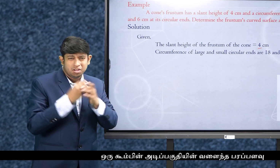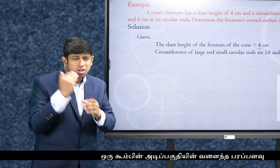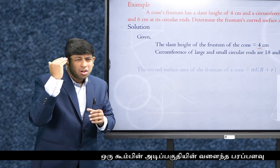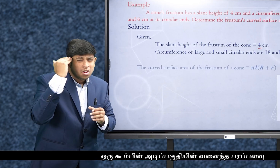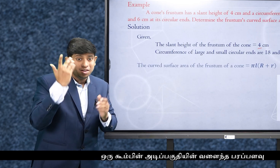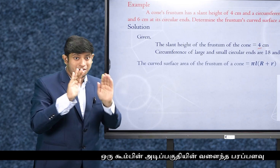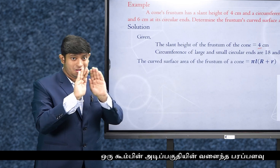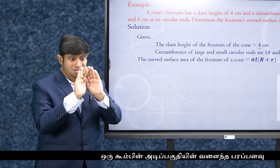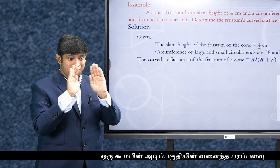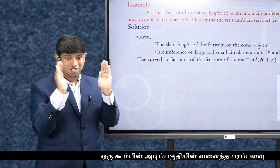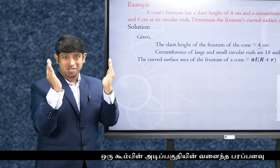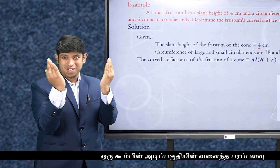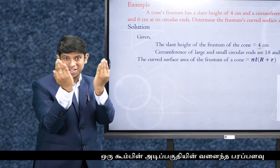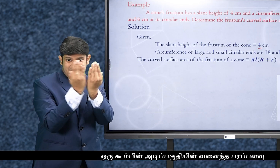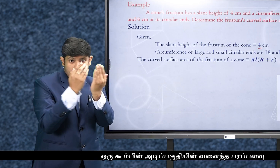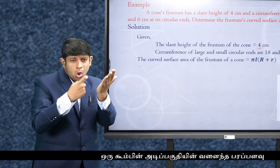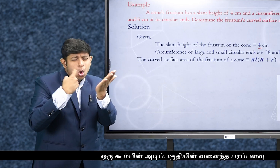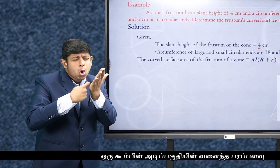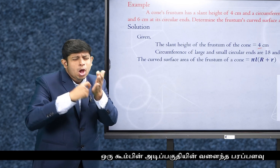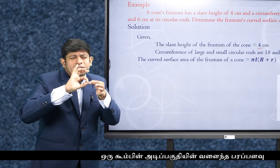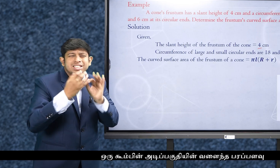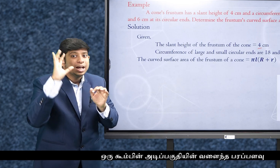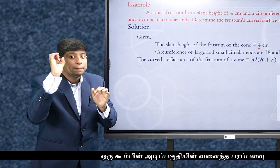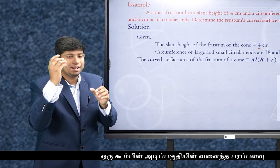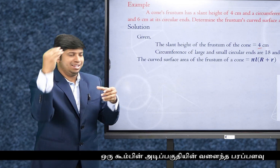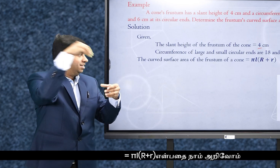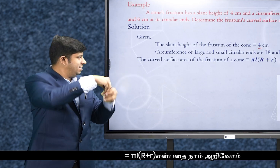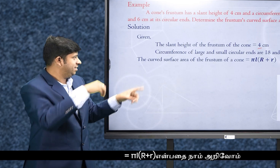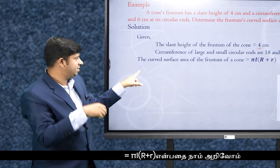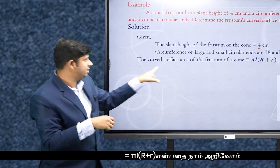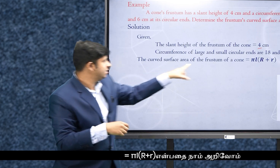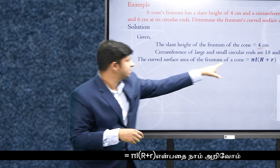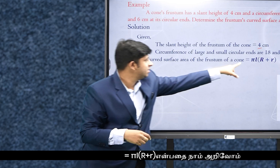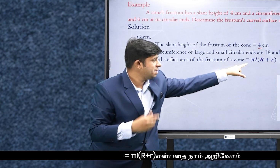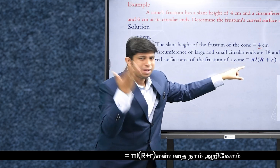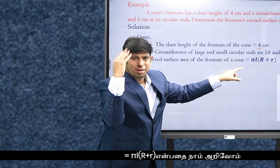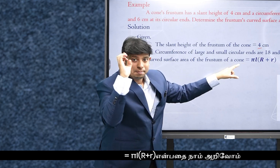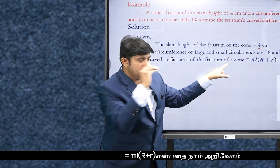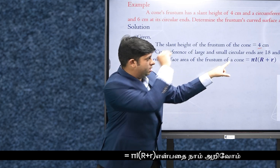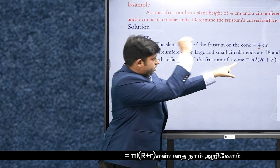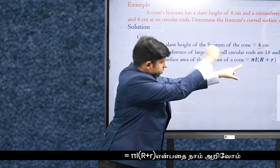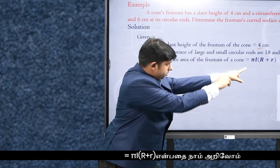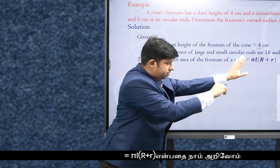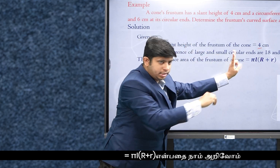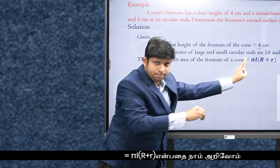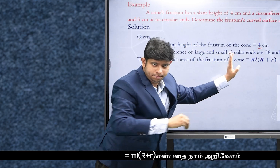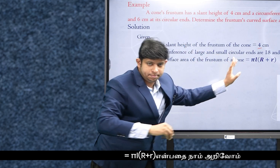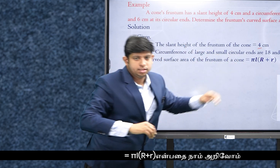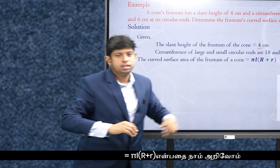ஒரு கூம்பின் அடிகண்டத்தின் வளைந்த பரப்பளவு ஈடு பை எல் அடைப்புக்குறிக்குள் பெரிய ஆர் கூட்டல் சிறிய ஆர் என்பதை